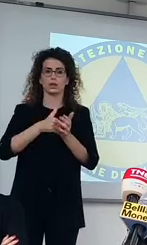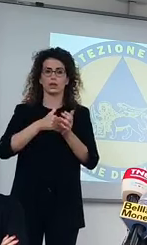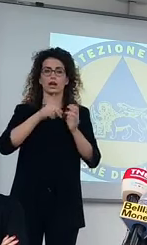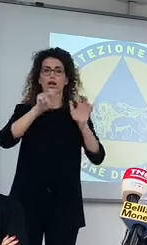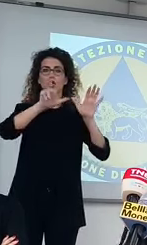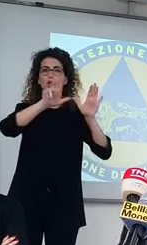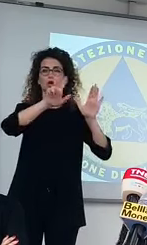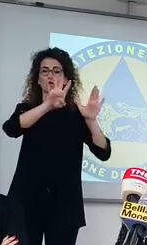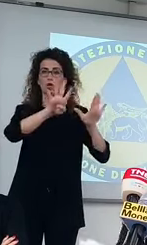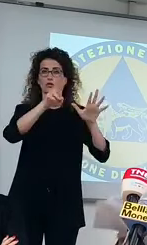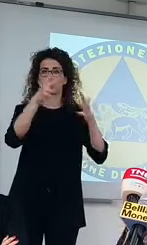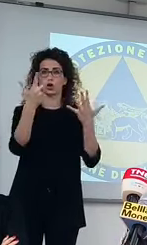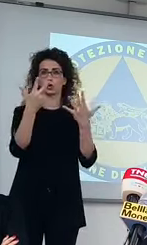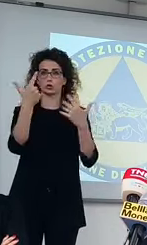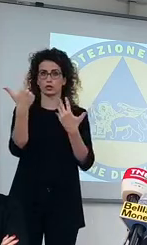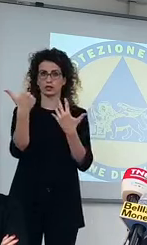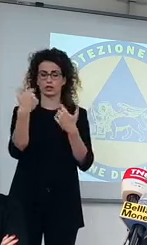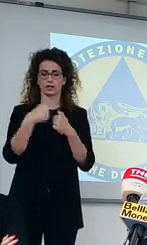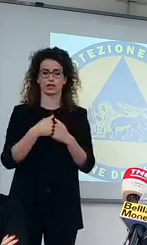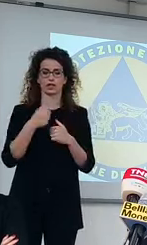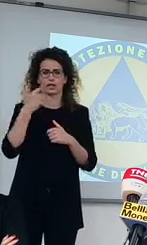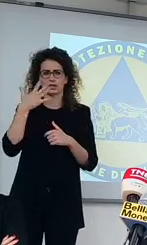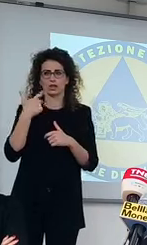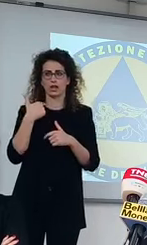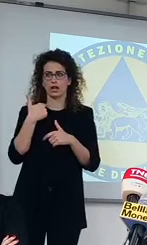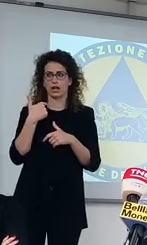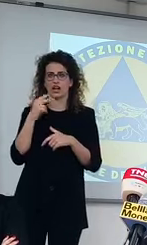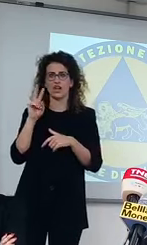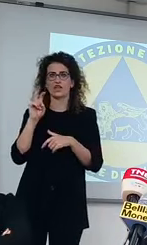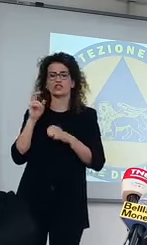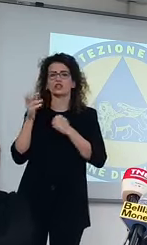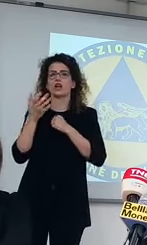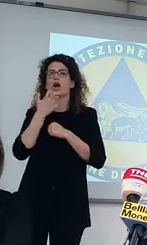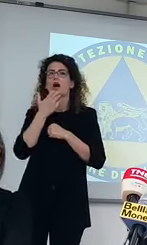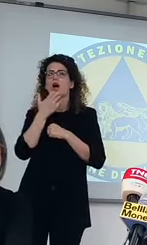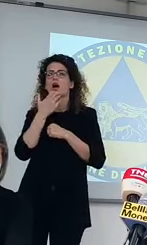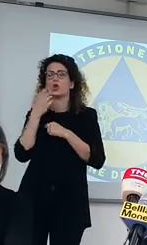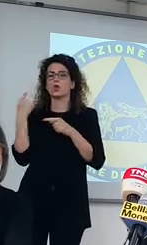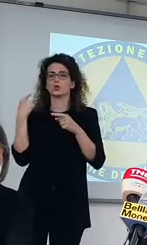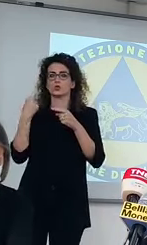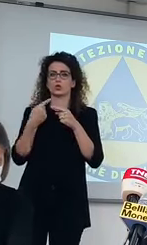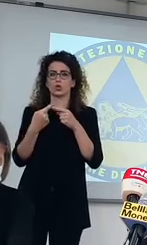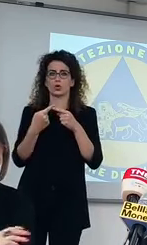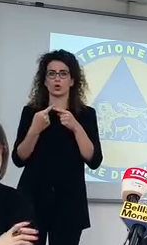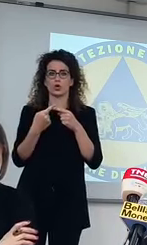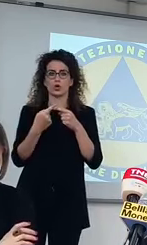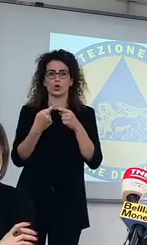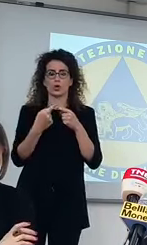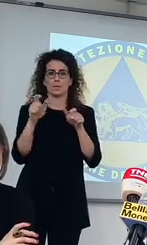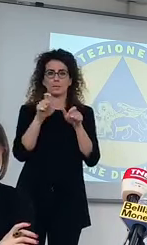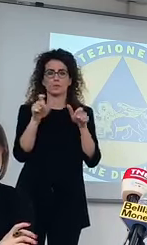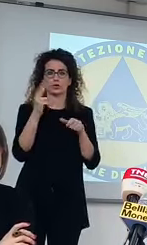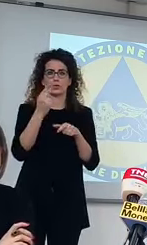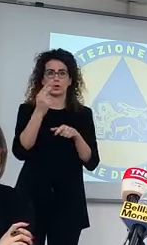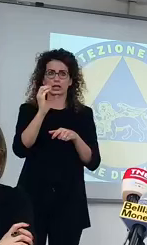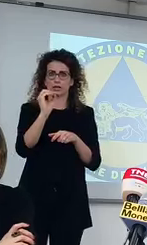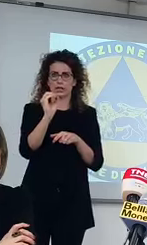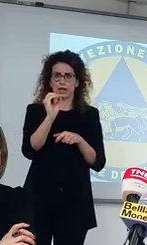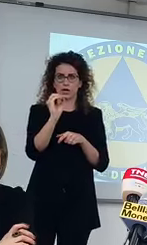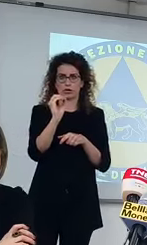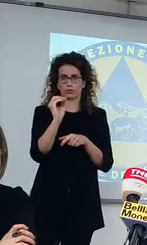21.987. Voi sapete che era dal 20 di agosto che non avevamo zero di mortalità.